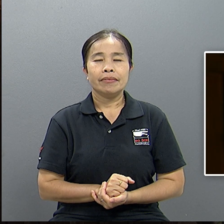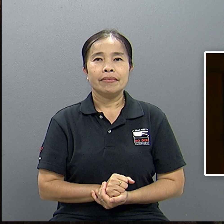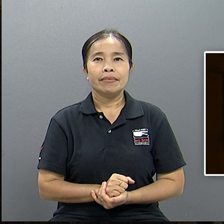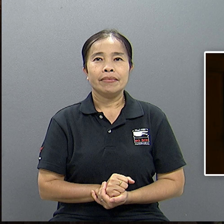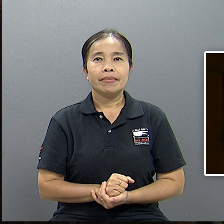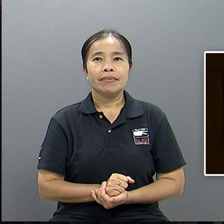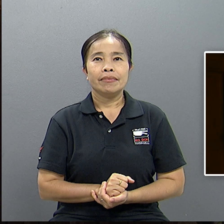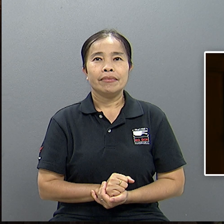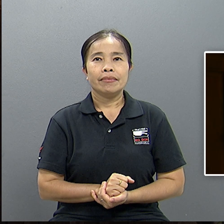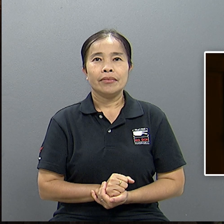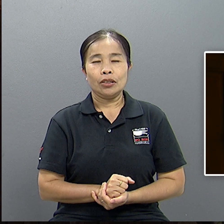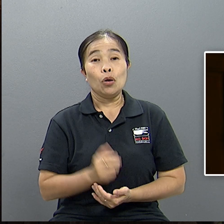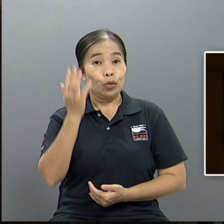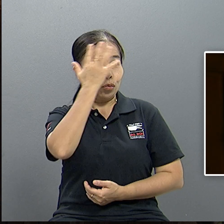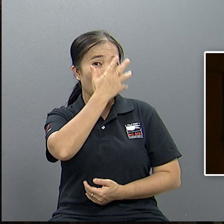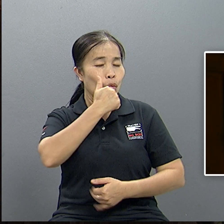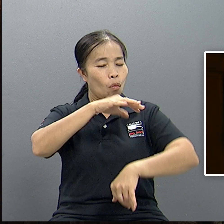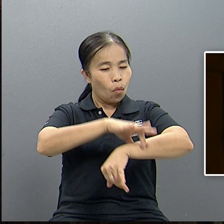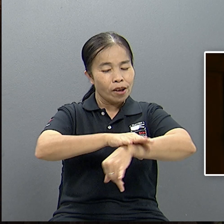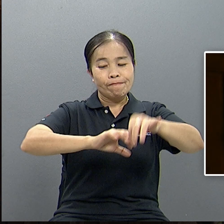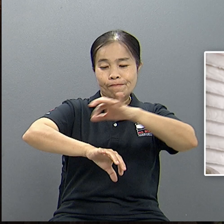ดูสง่าขึ้นเยอะเลยเจ้าค่ะ